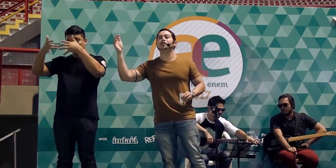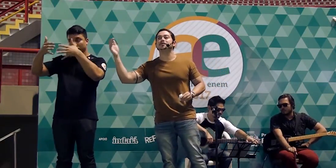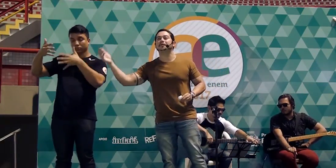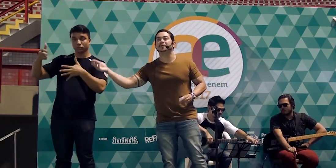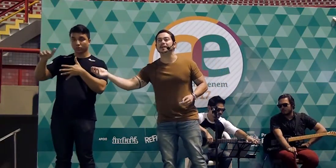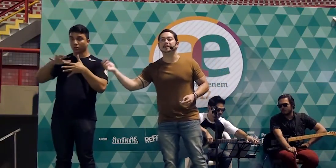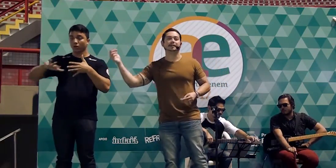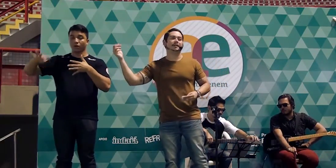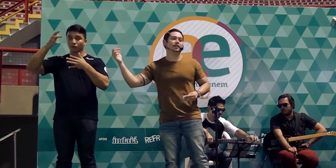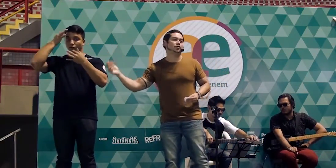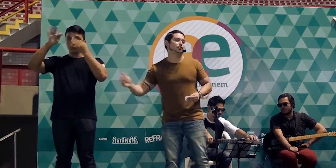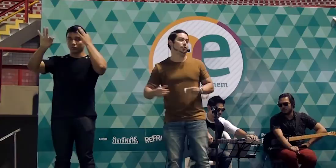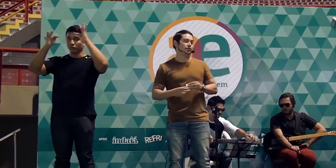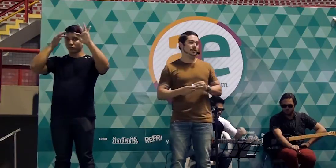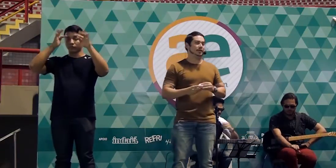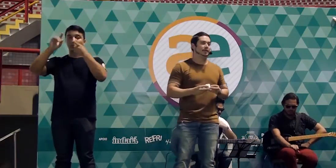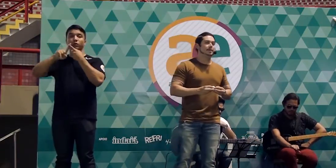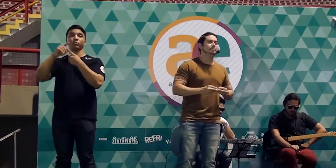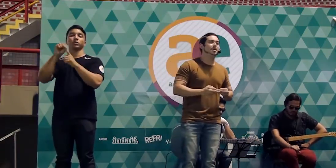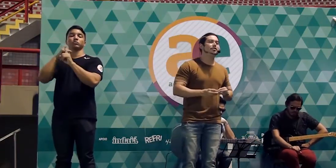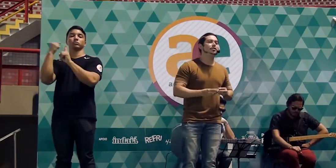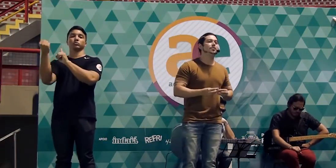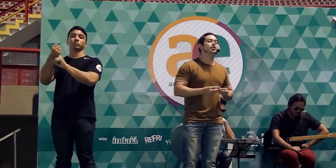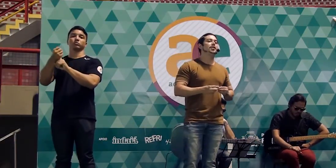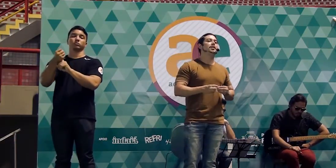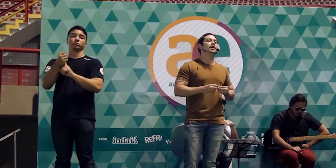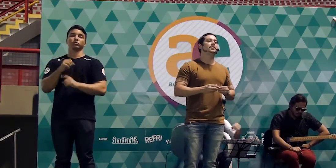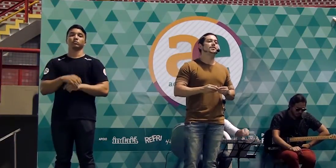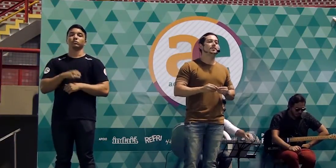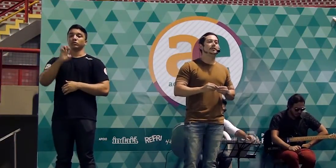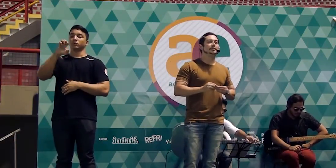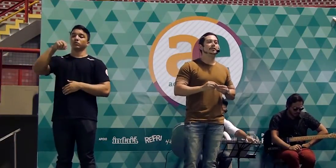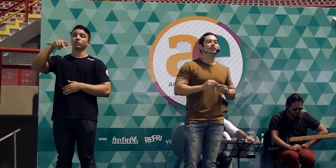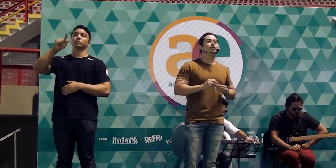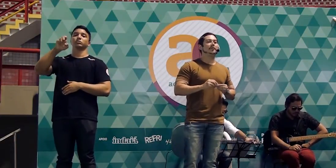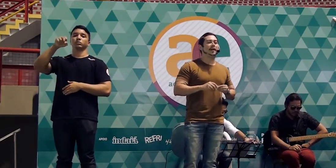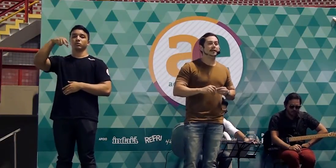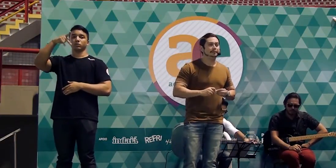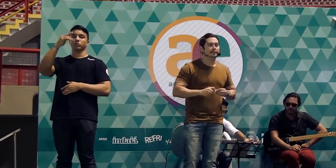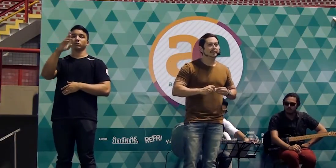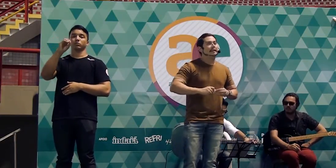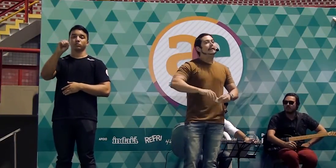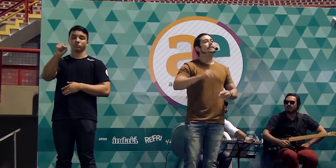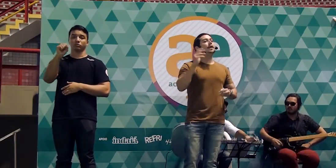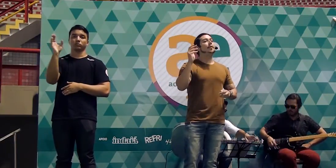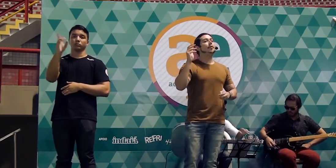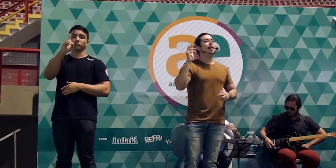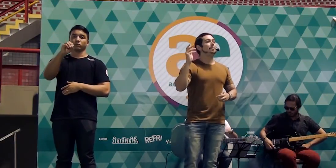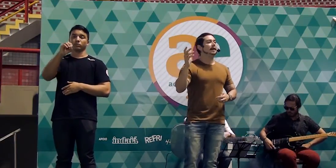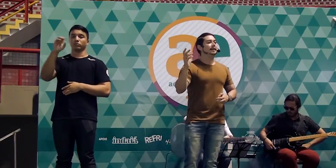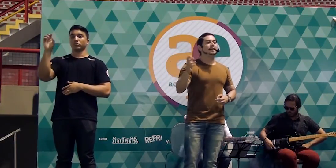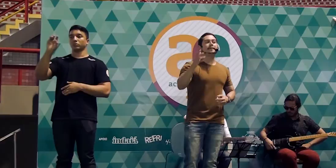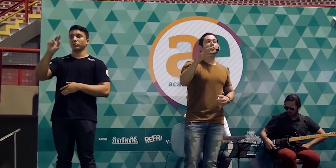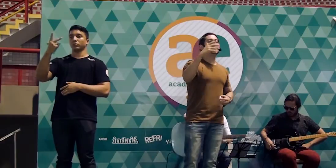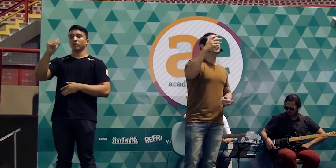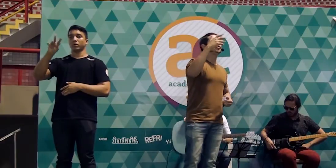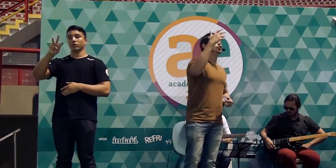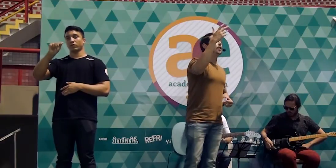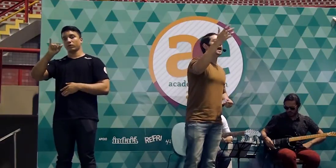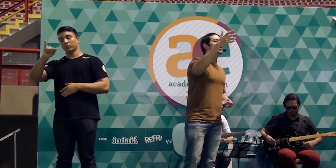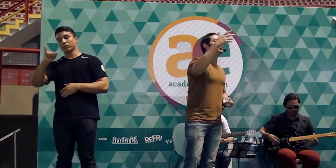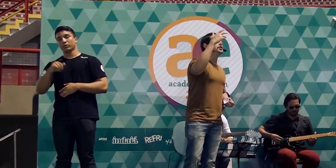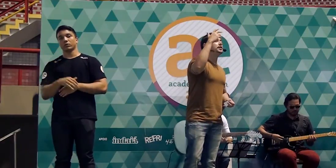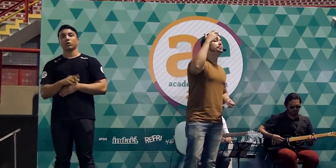da filosofia e da sociologia. Menino Engenheiros do Havaí. Não é uma banda que tem o